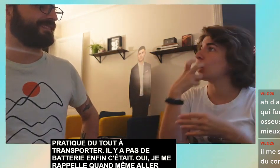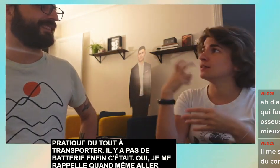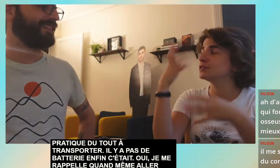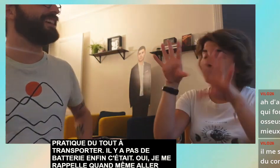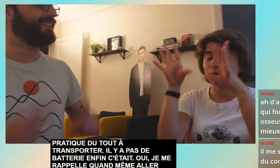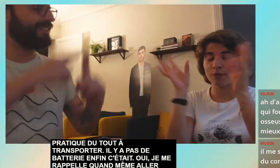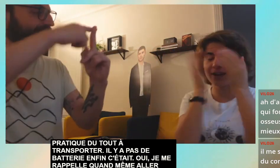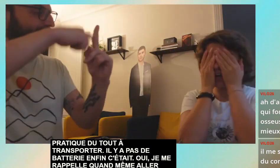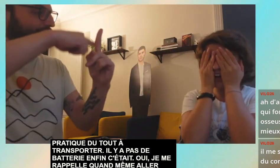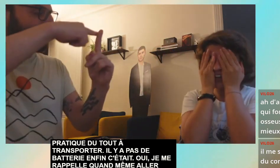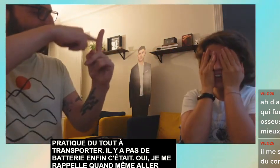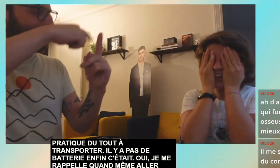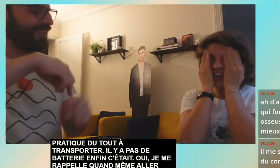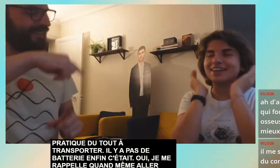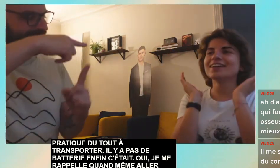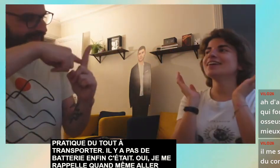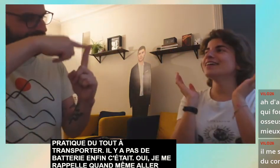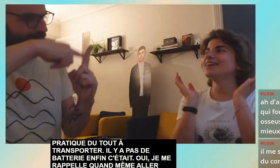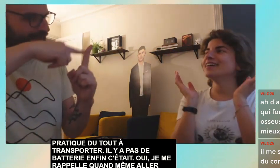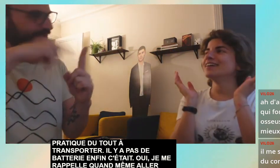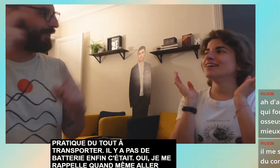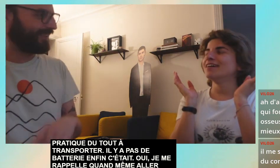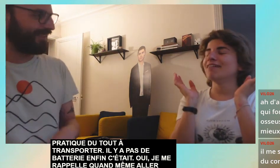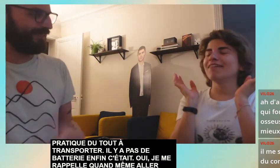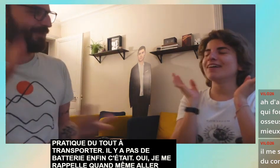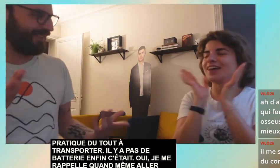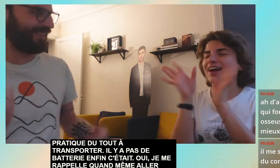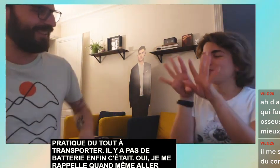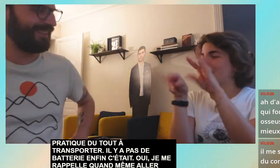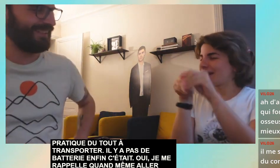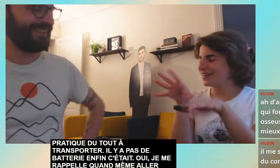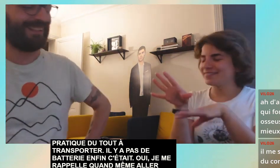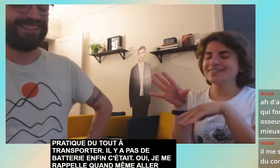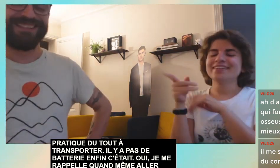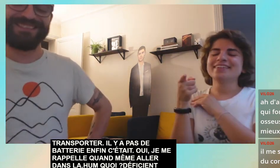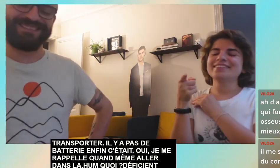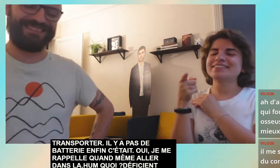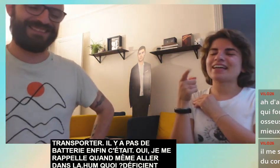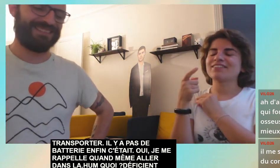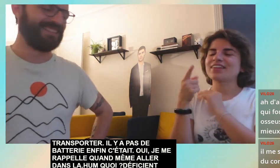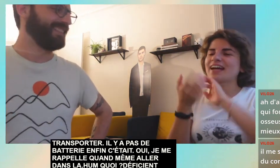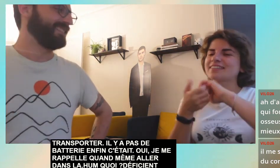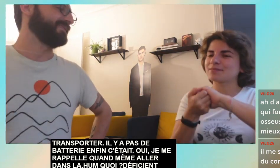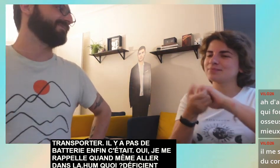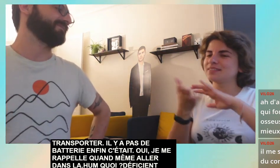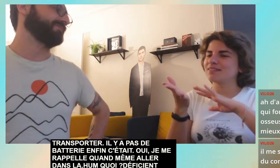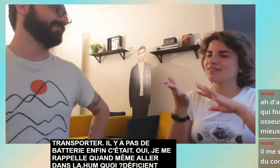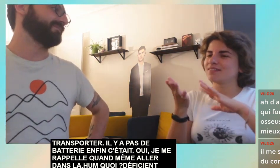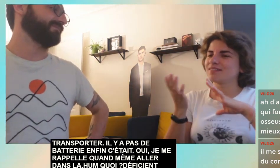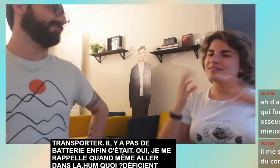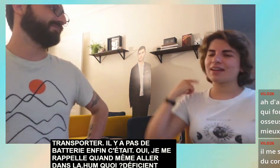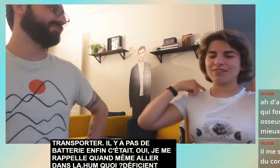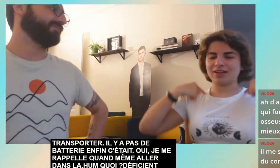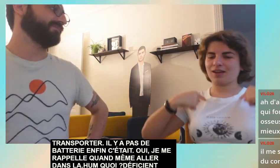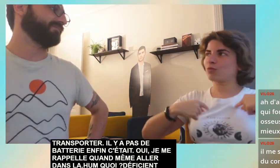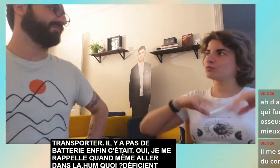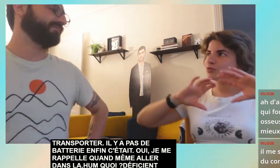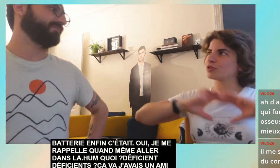Ali, c'est pourquoi là? Les déficients auditifs. Voilà. Il avait un ami, il avait un grand truc comme